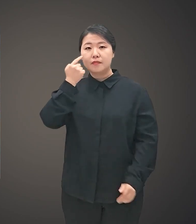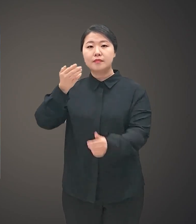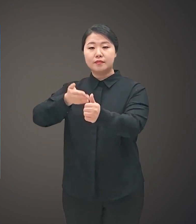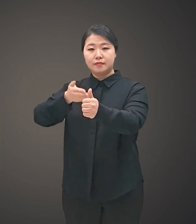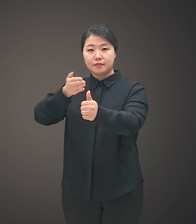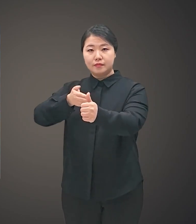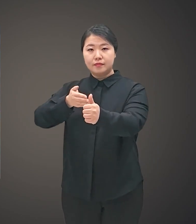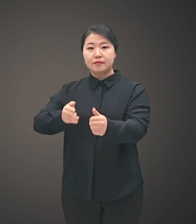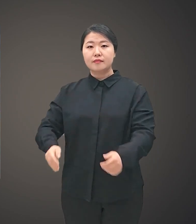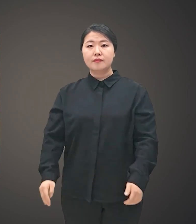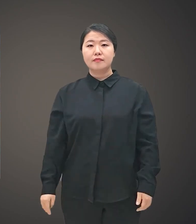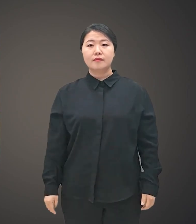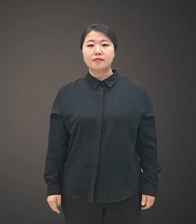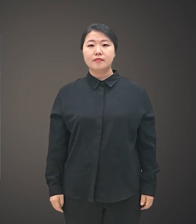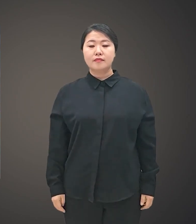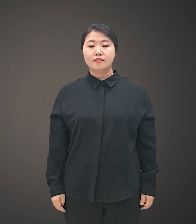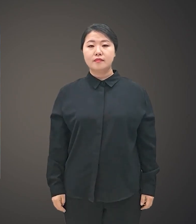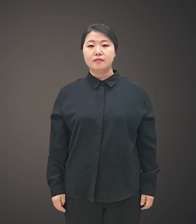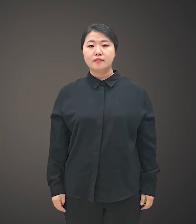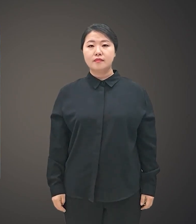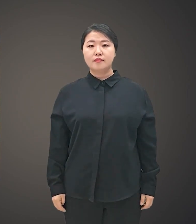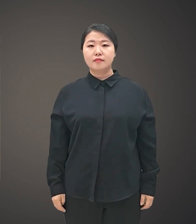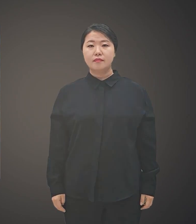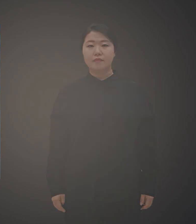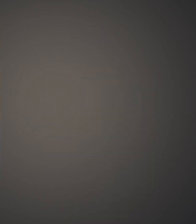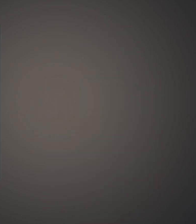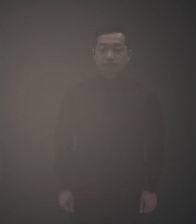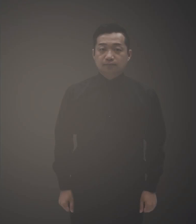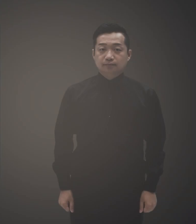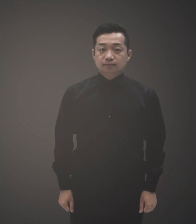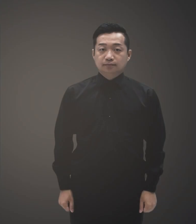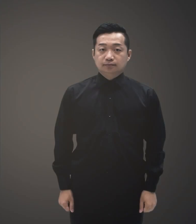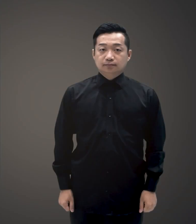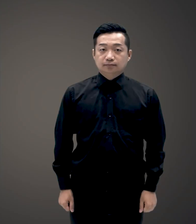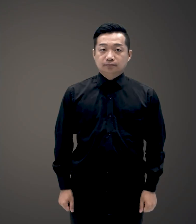베크만. 출판사 다산책방.